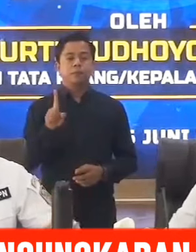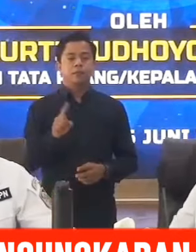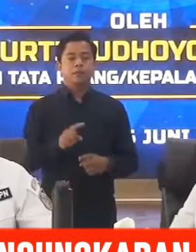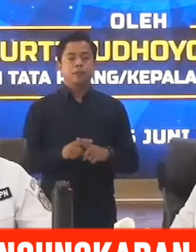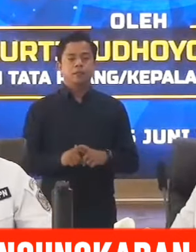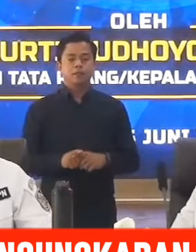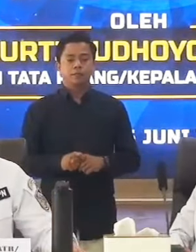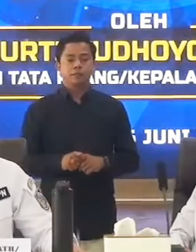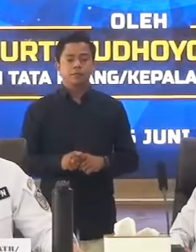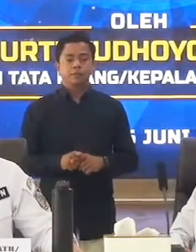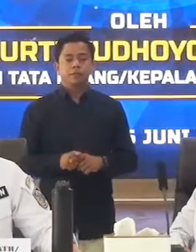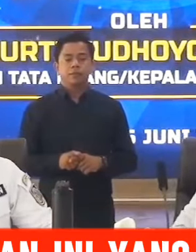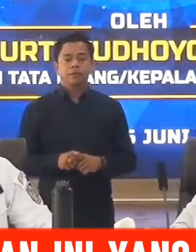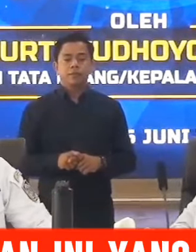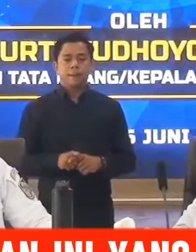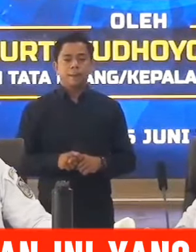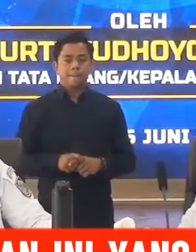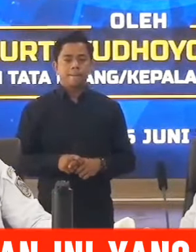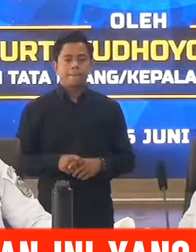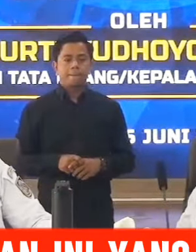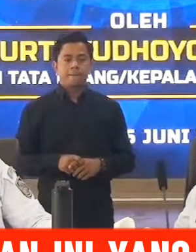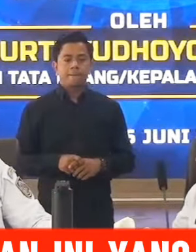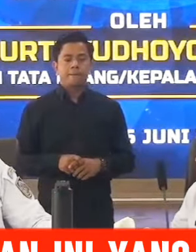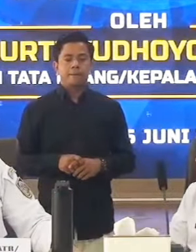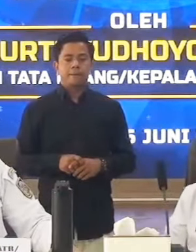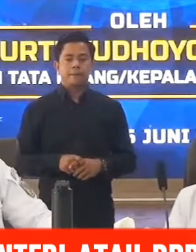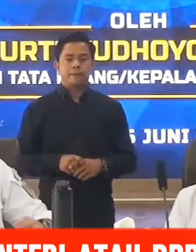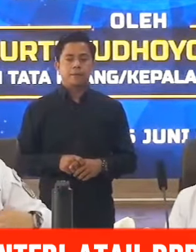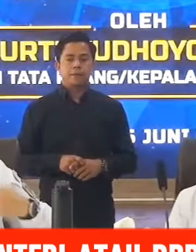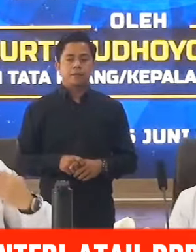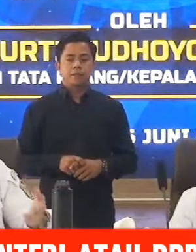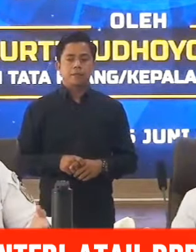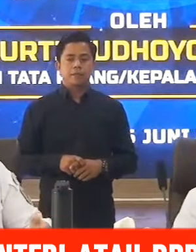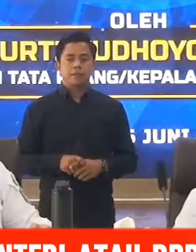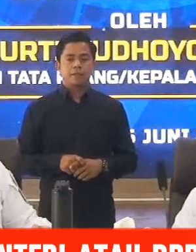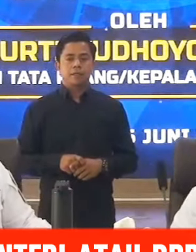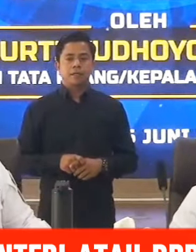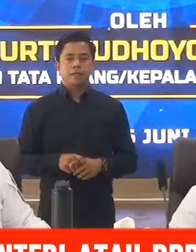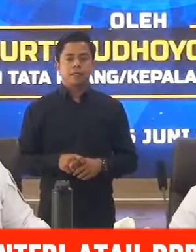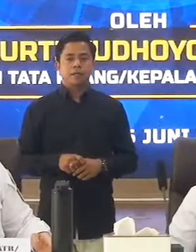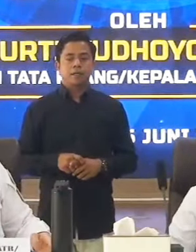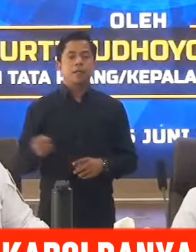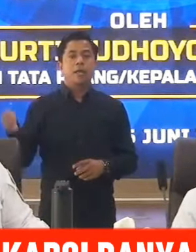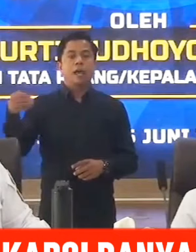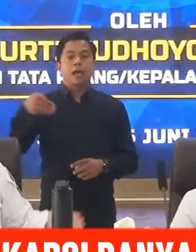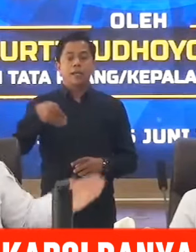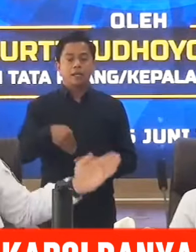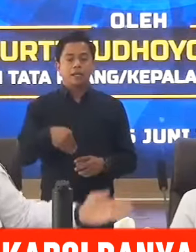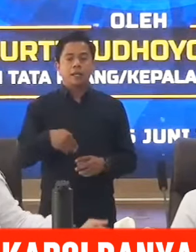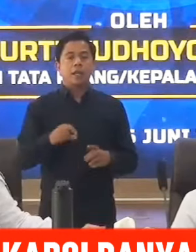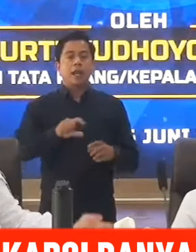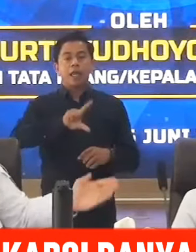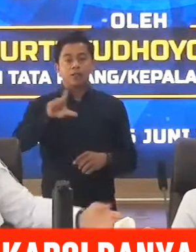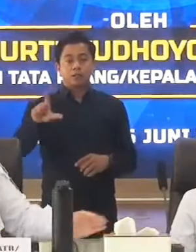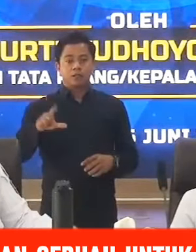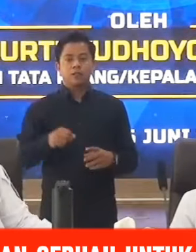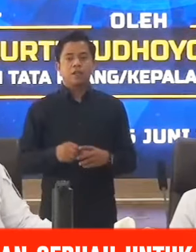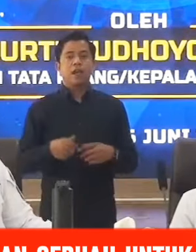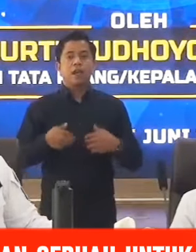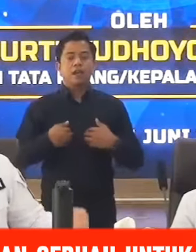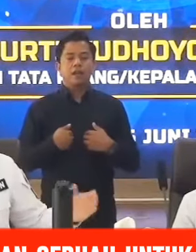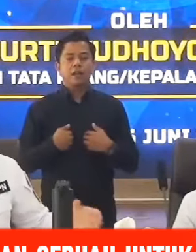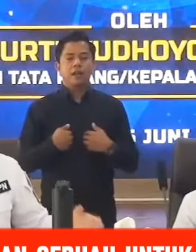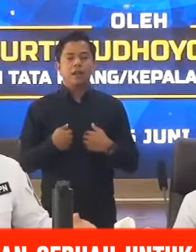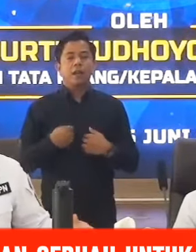konferensi pers pengungkapan kejahatan pertanahan ini yang dihadiri langsung oleh Menteri APBPN, ada Gubernurnya, ada Kapoldanya